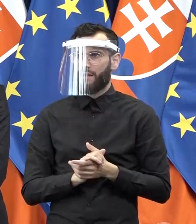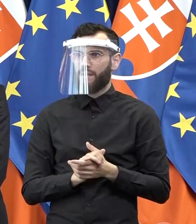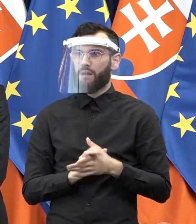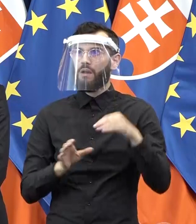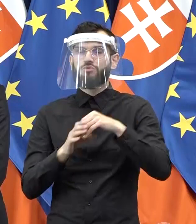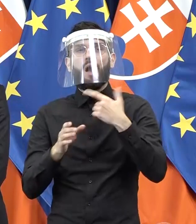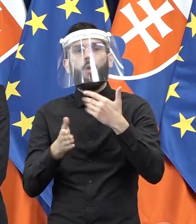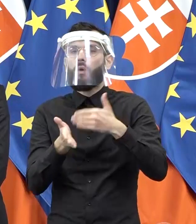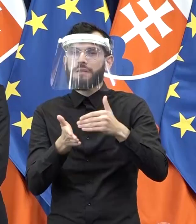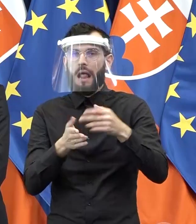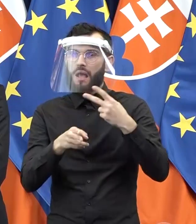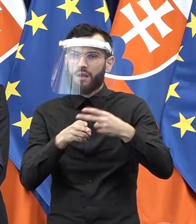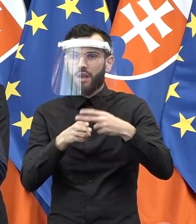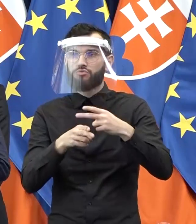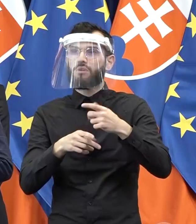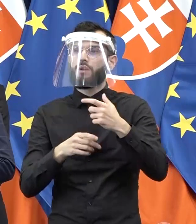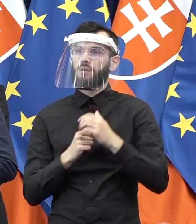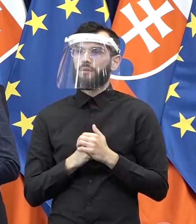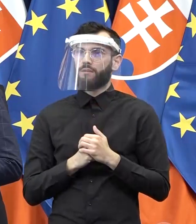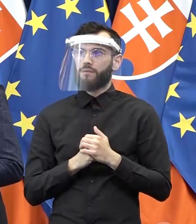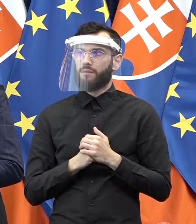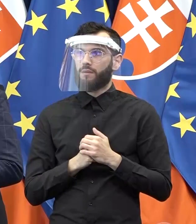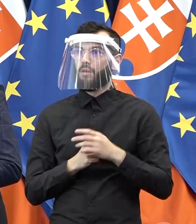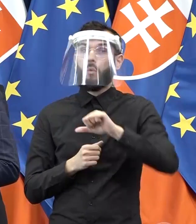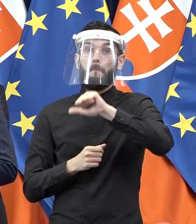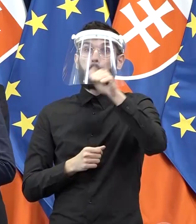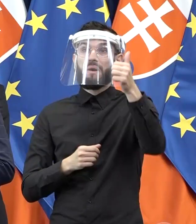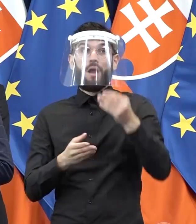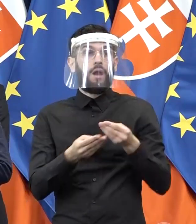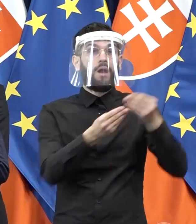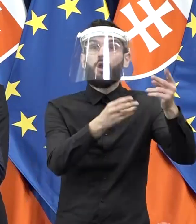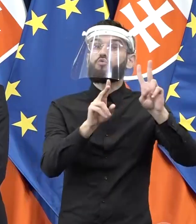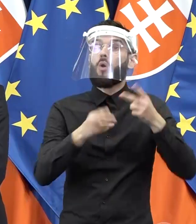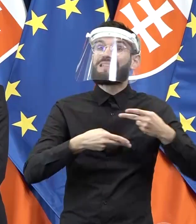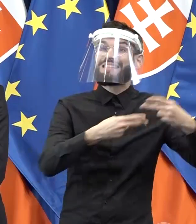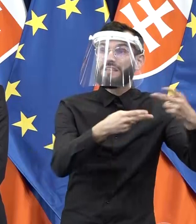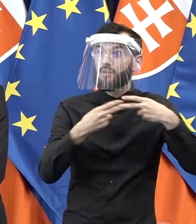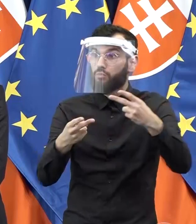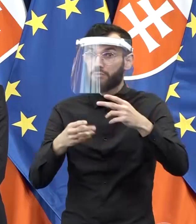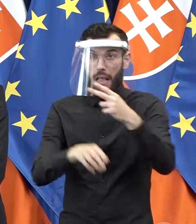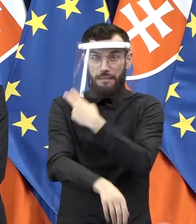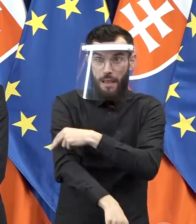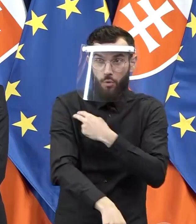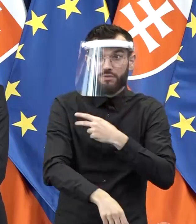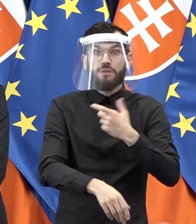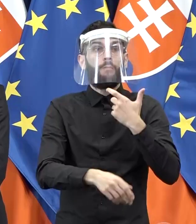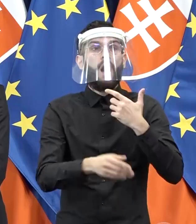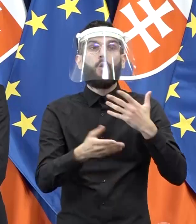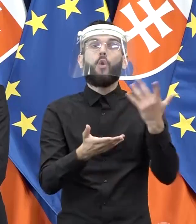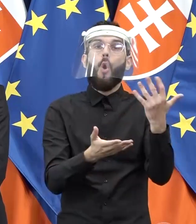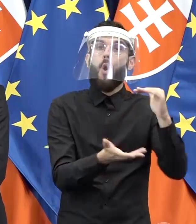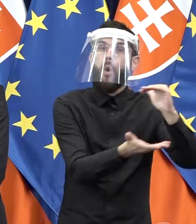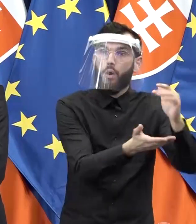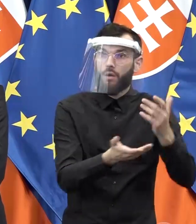a EPH? Komu ako v prvým zložkám, komu budú distribuované, či najprv do nemocnic a tak ďalej. A akou formou budú